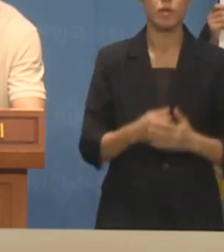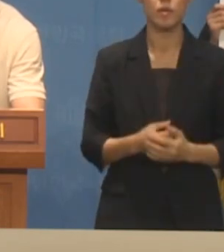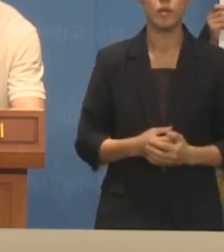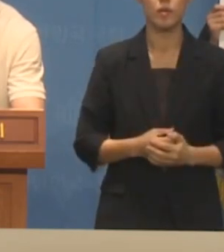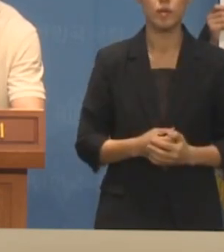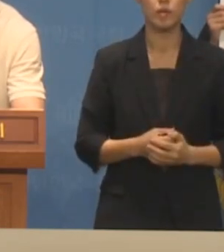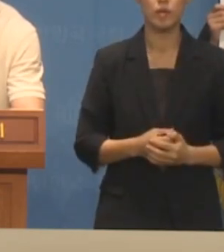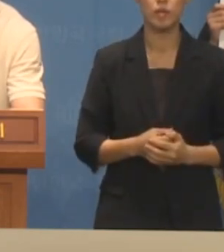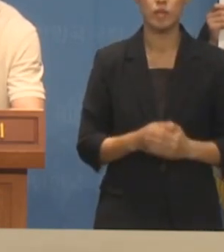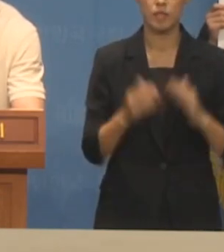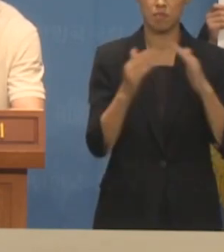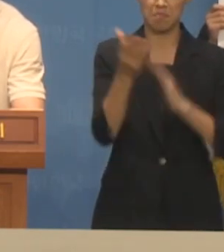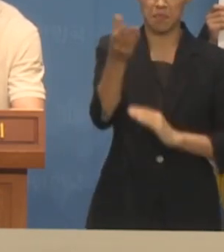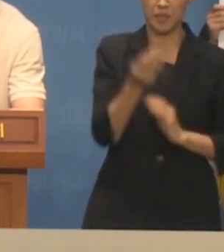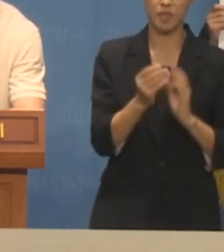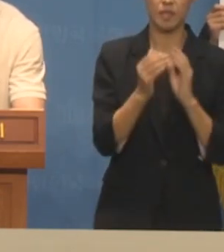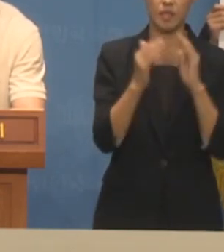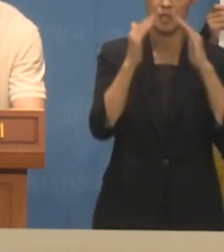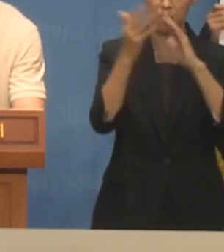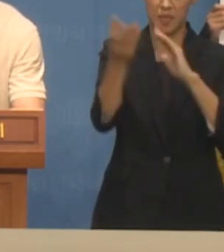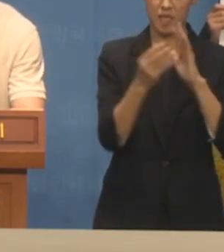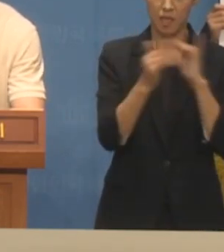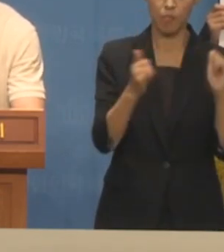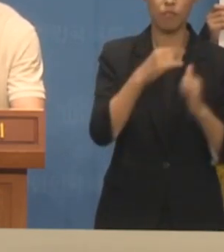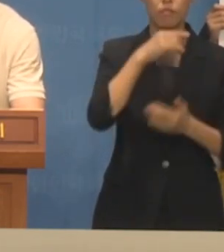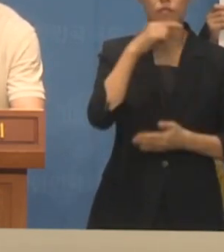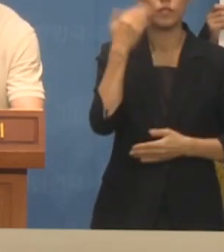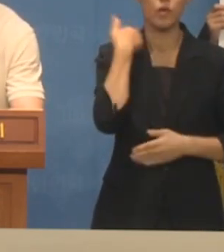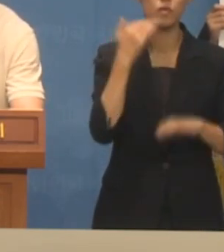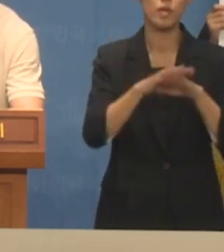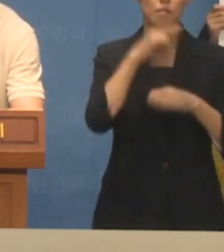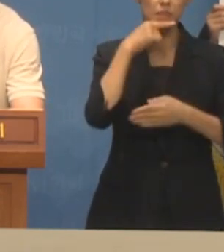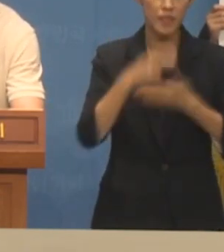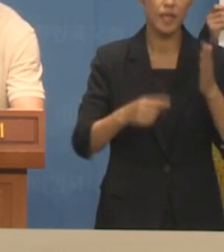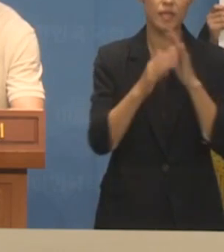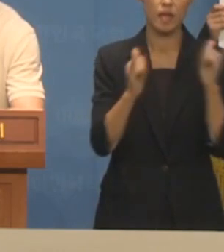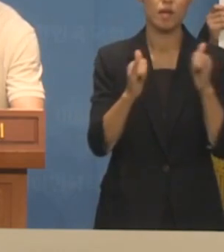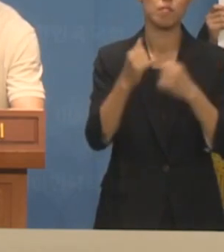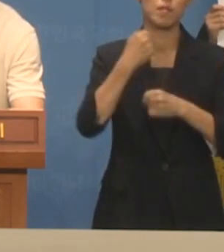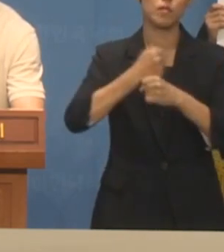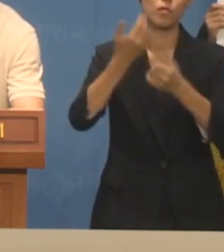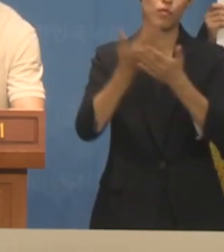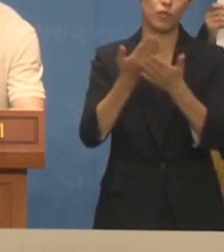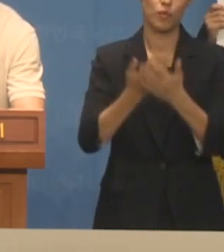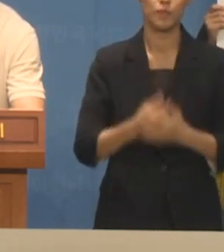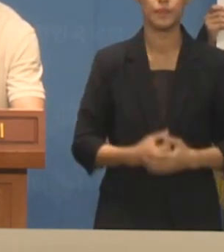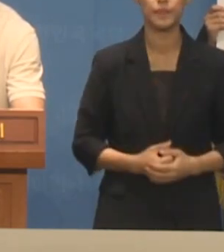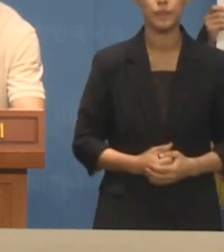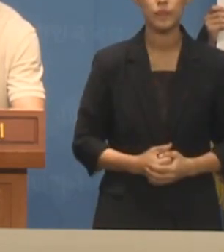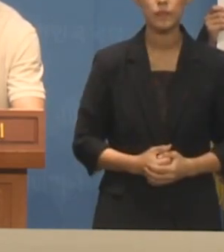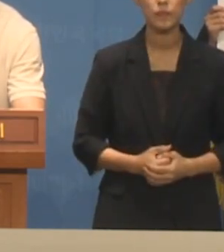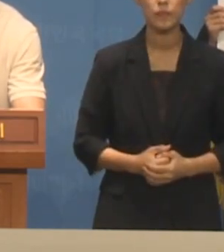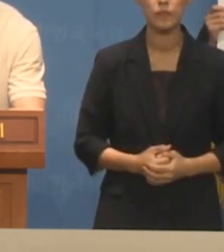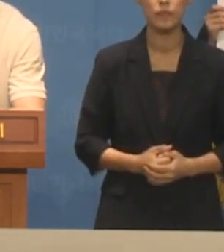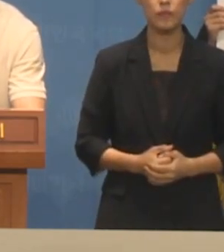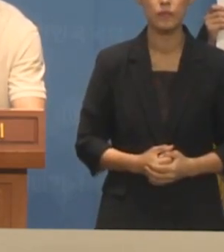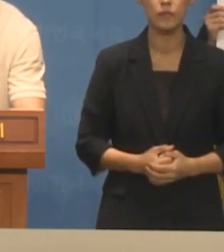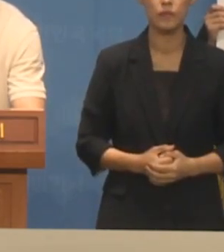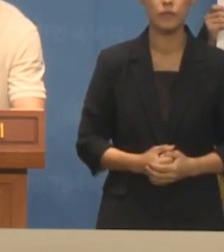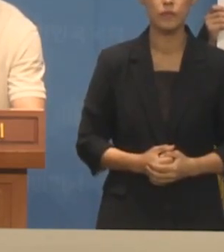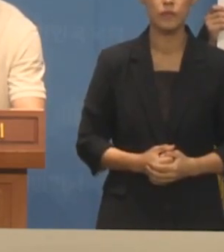전세사기 피해 지원 정책 대상자가 될 수 있도록 그러한 개정안을 요구합니다. 또 서울시를 포함해서 각 해당